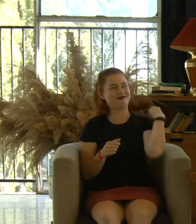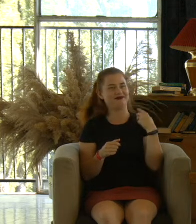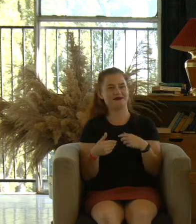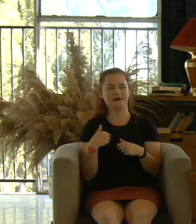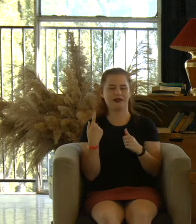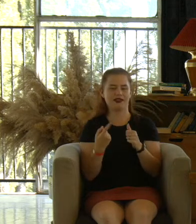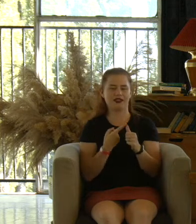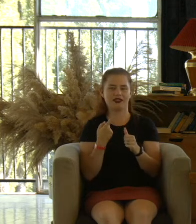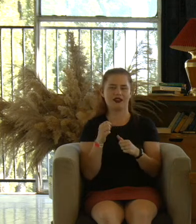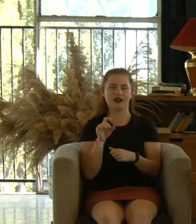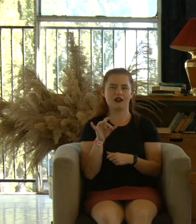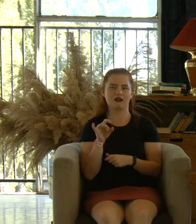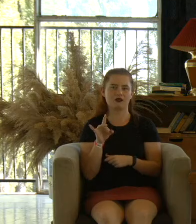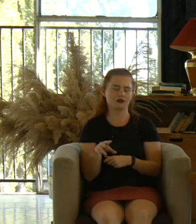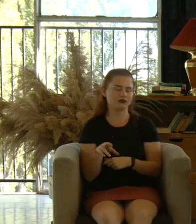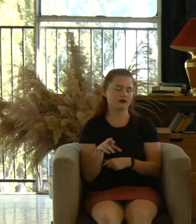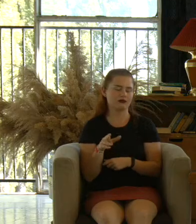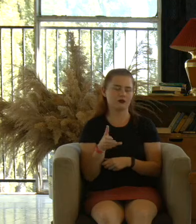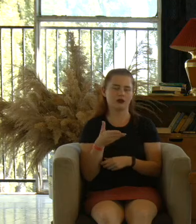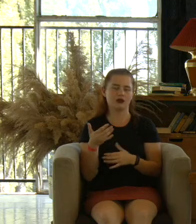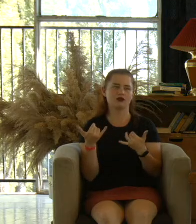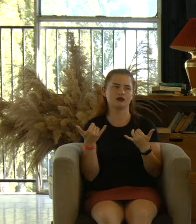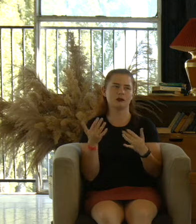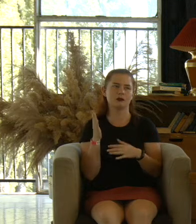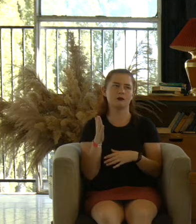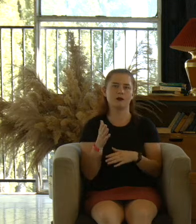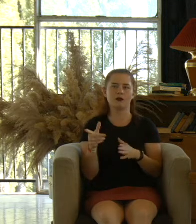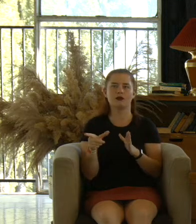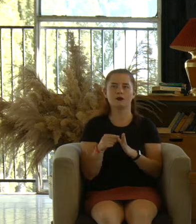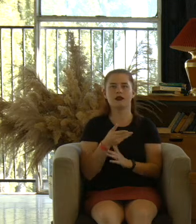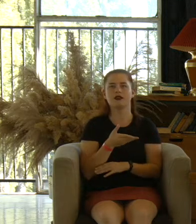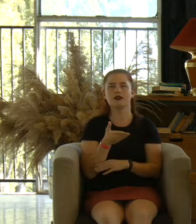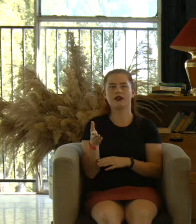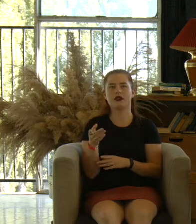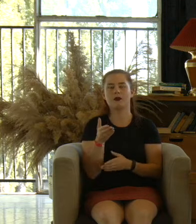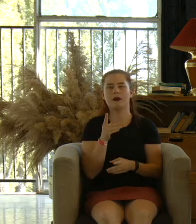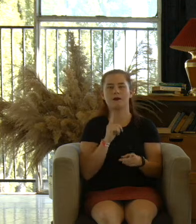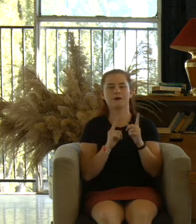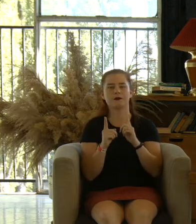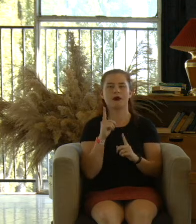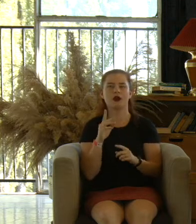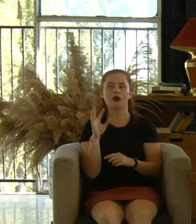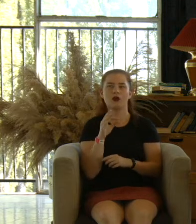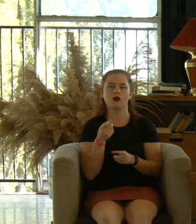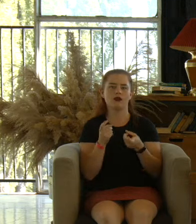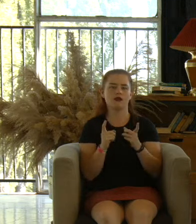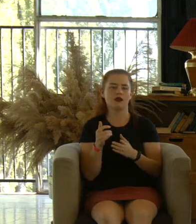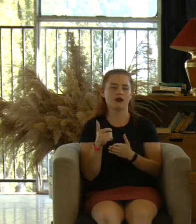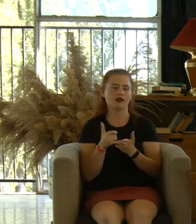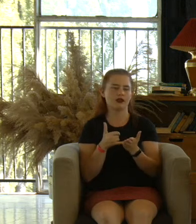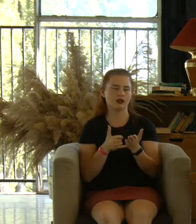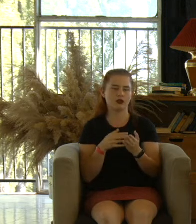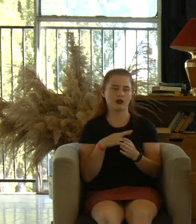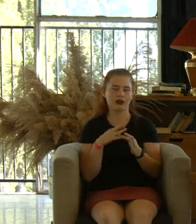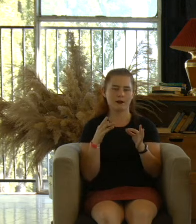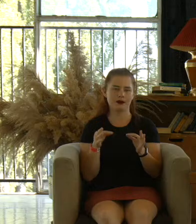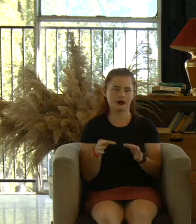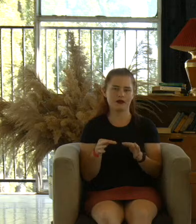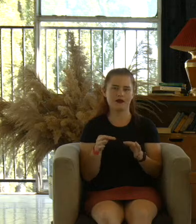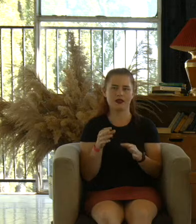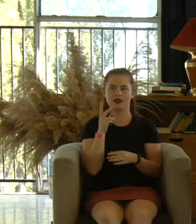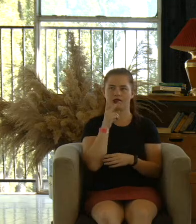Меня зовут Артур Аруджалиев. У нас сейчас будет с вами беседа про натуральное вино. Я, правда,